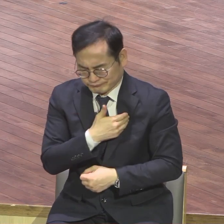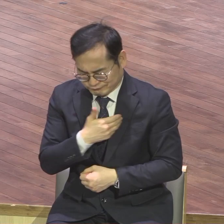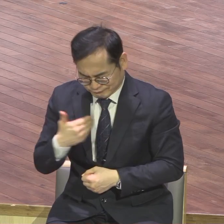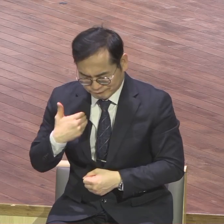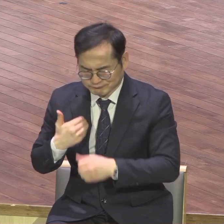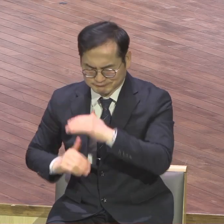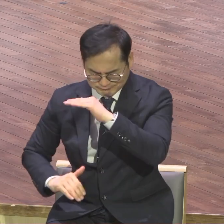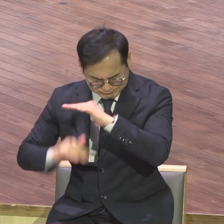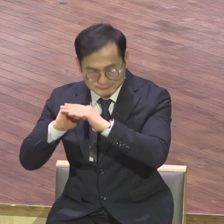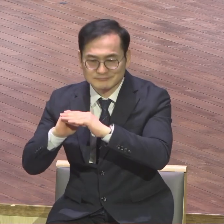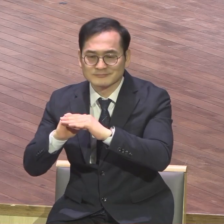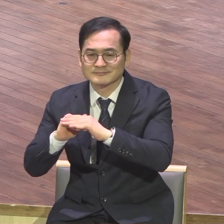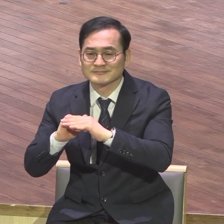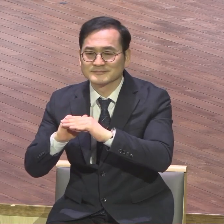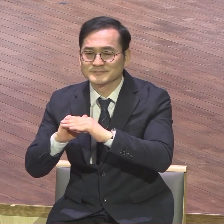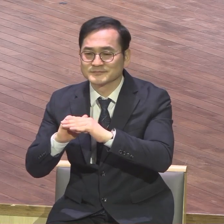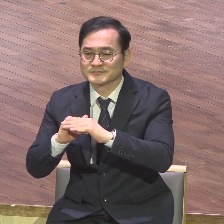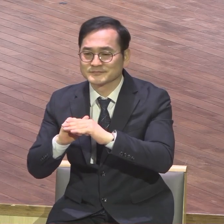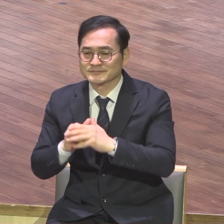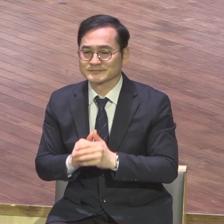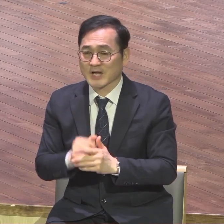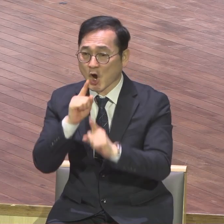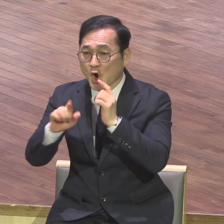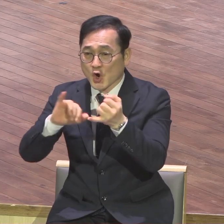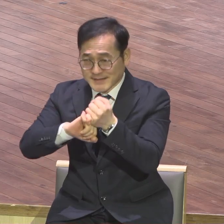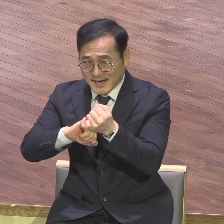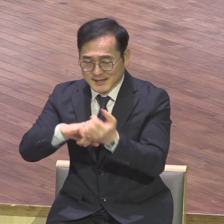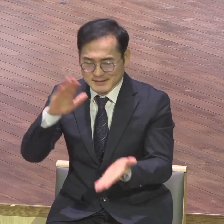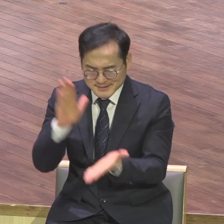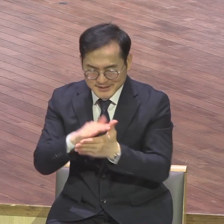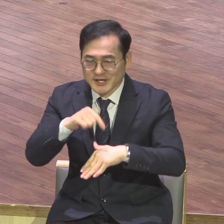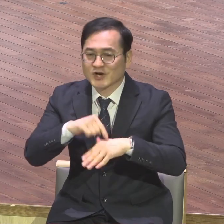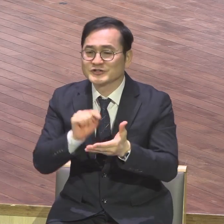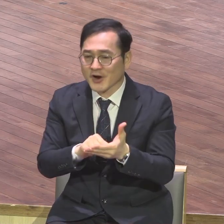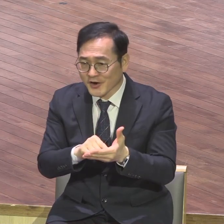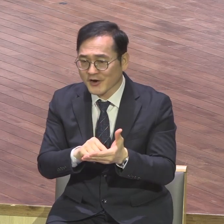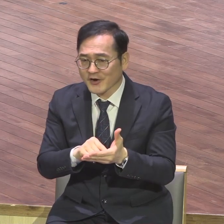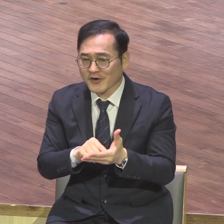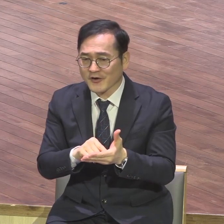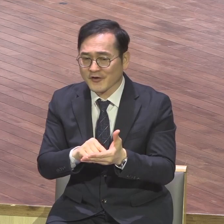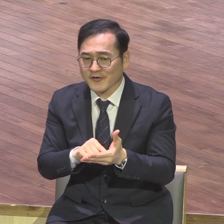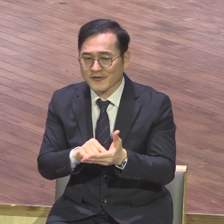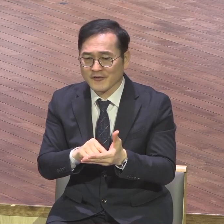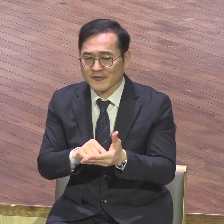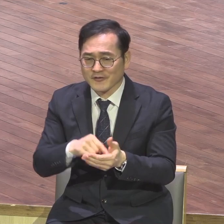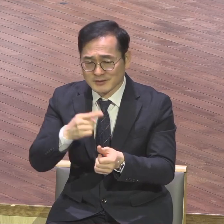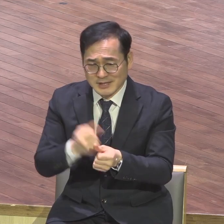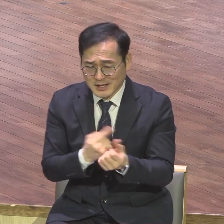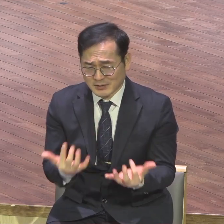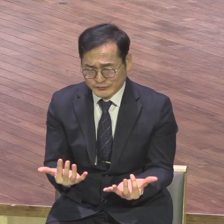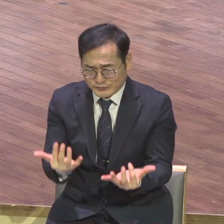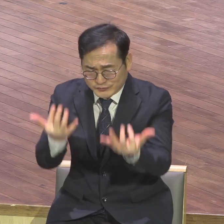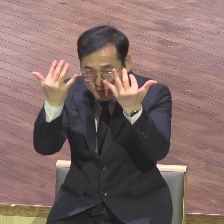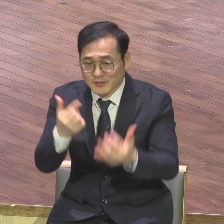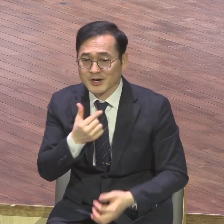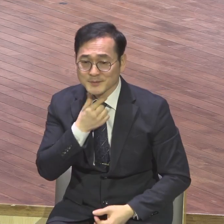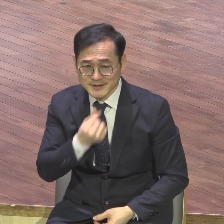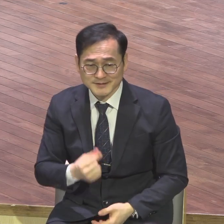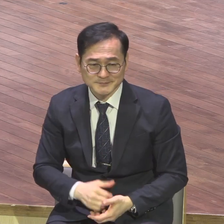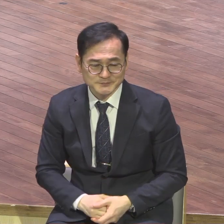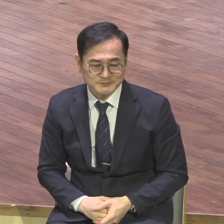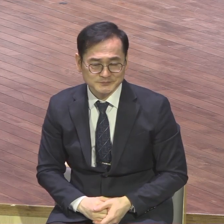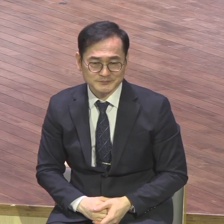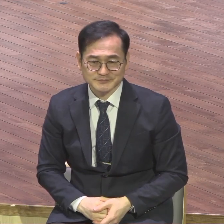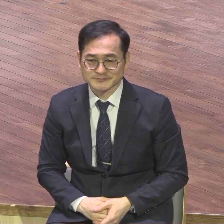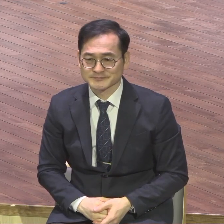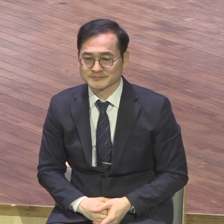성도들. 이런 언약적 열정이 샘솟아 나오기 바랍니다. 이 삼운동을 통하여